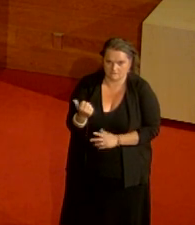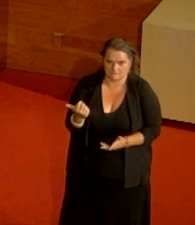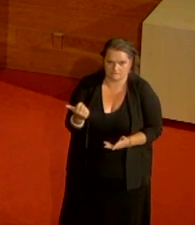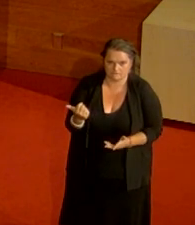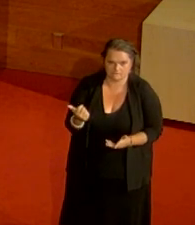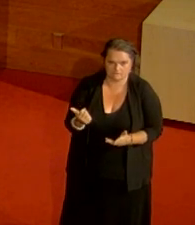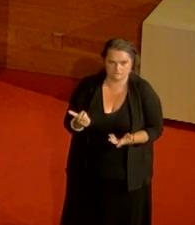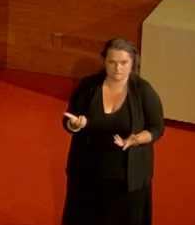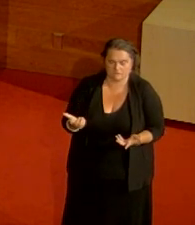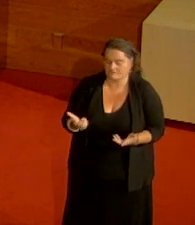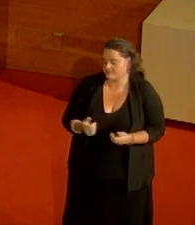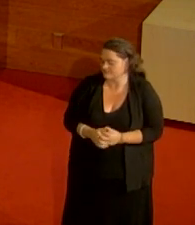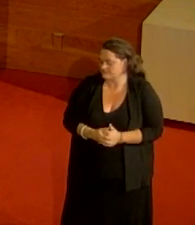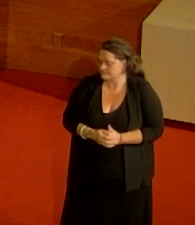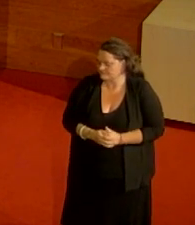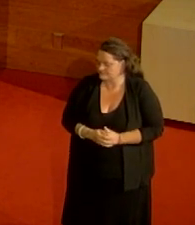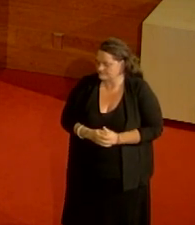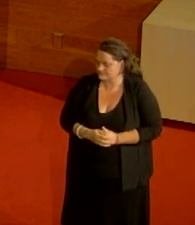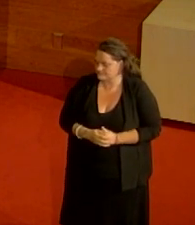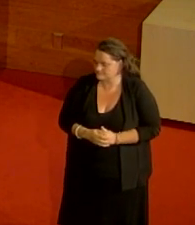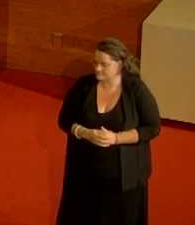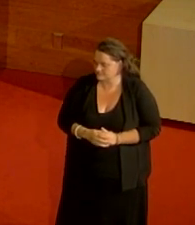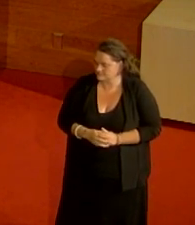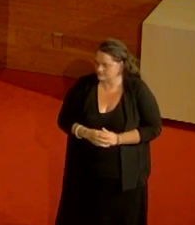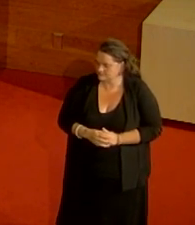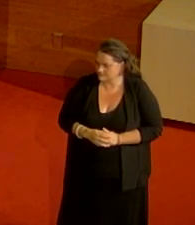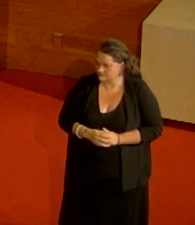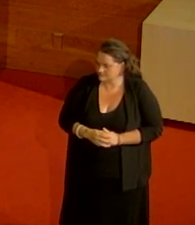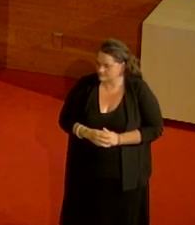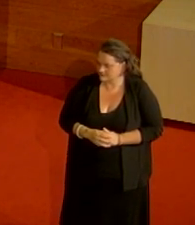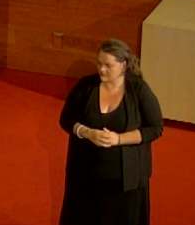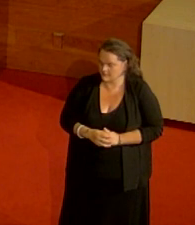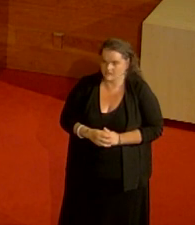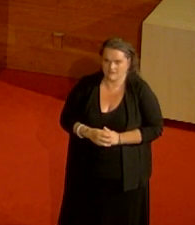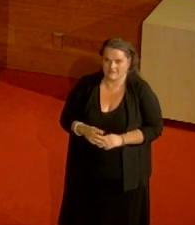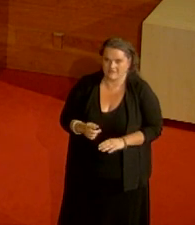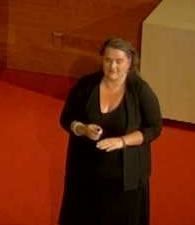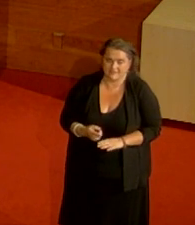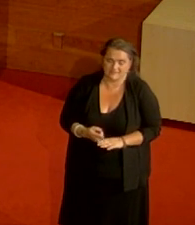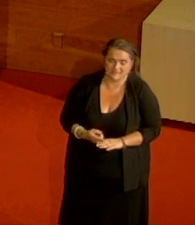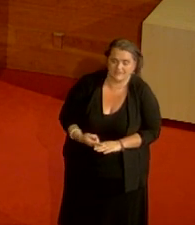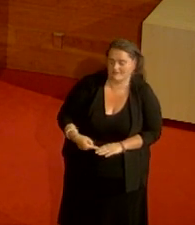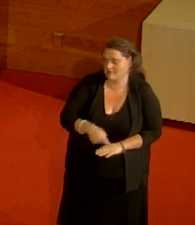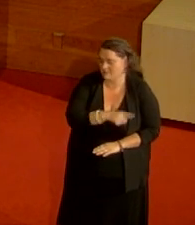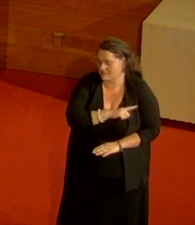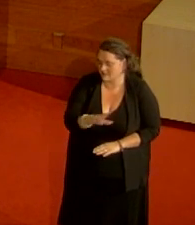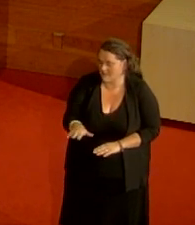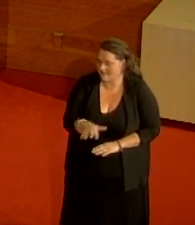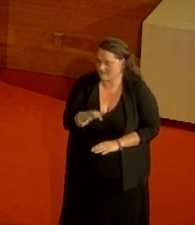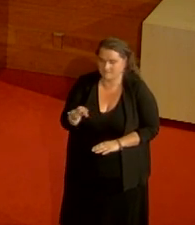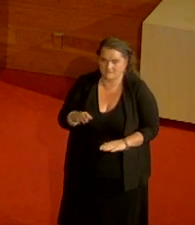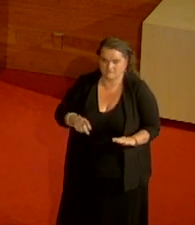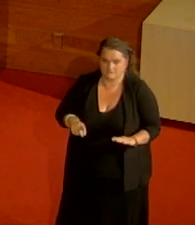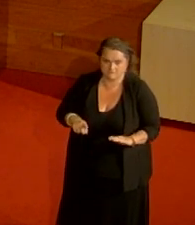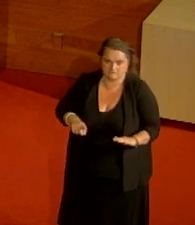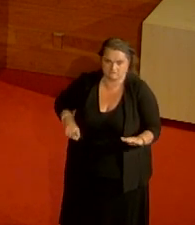entusiasmo fijaros esta idea del exceso y la aceleración eh podrían tener su su contrale letura también